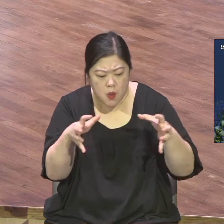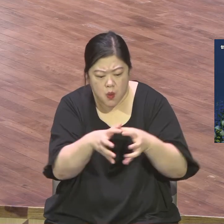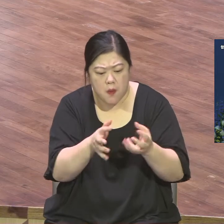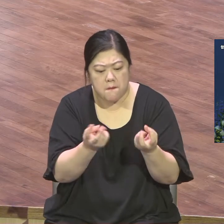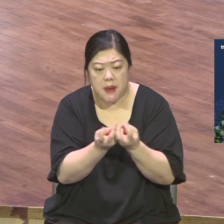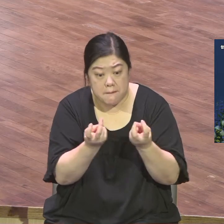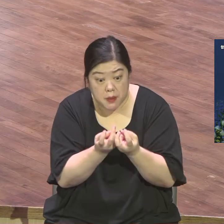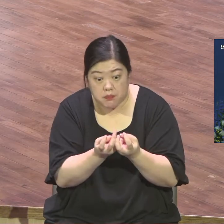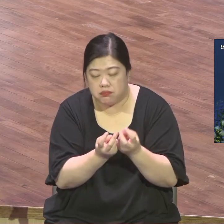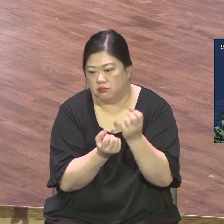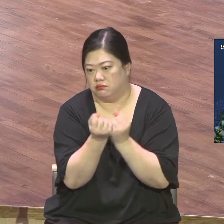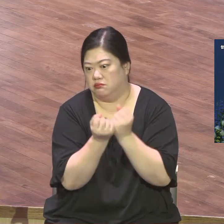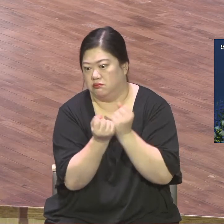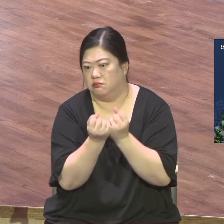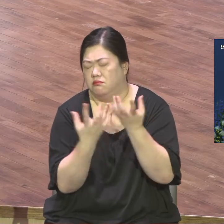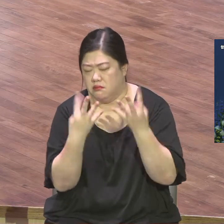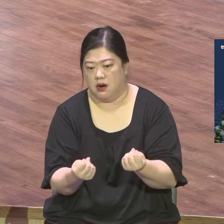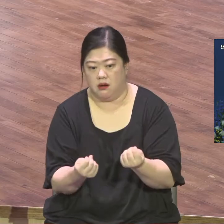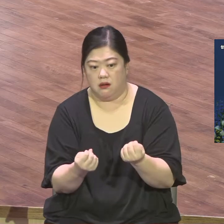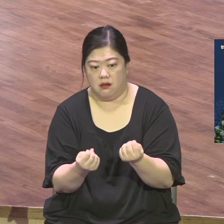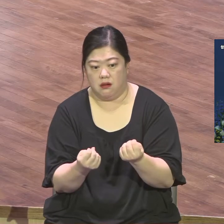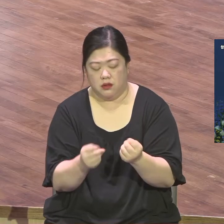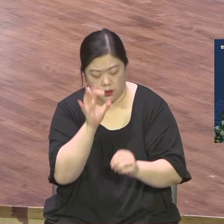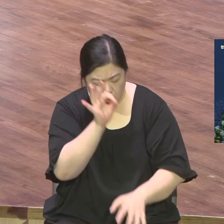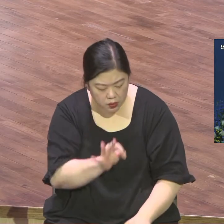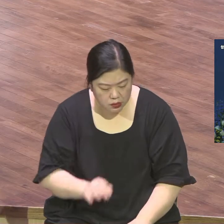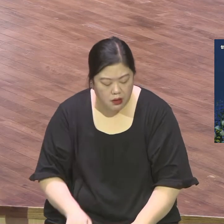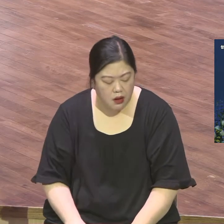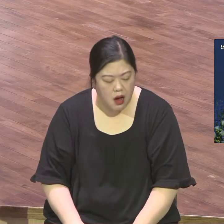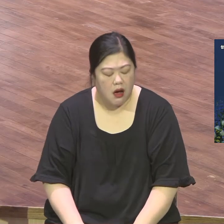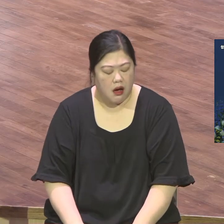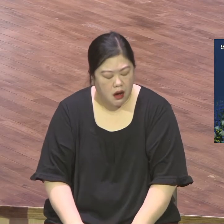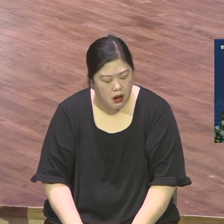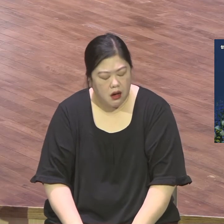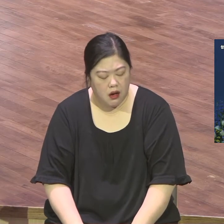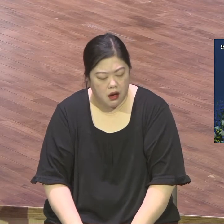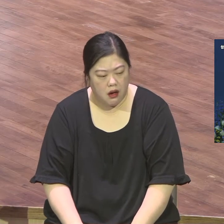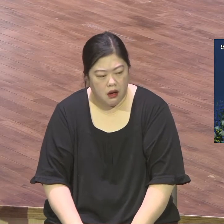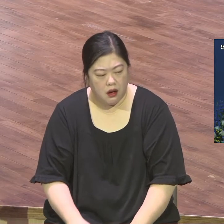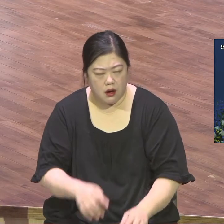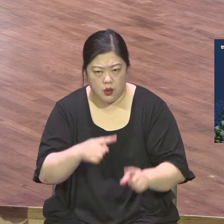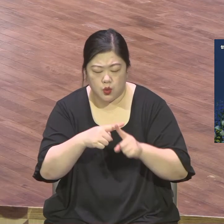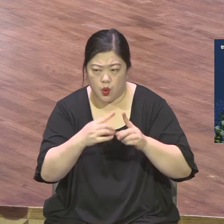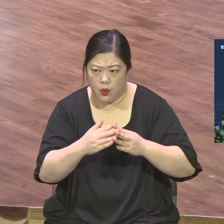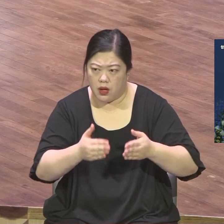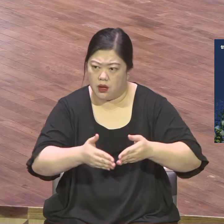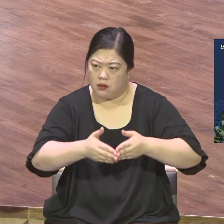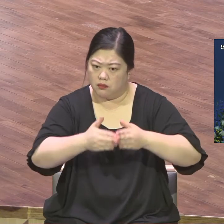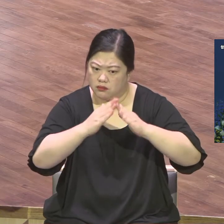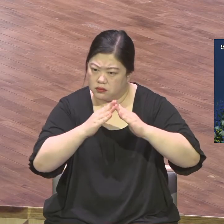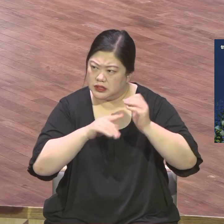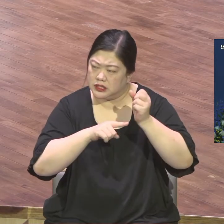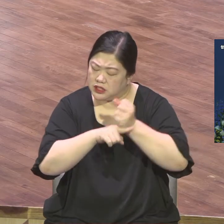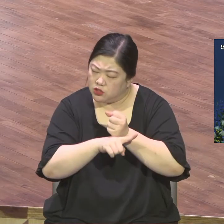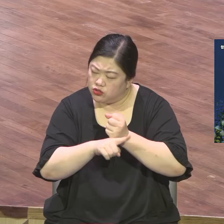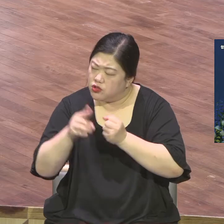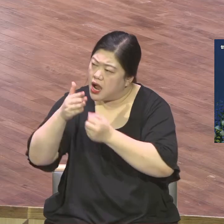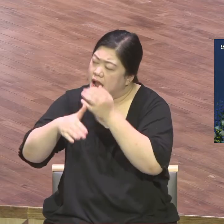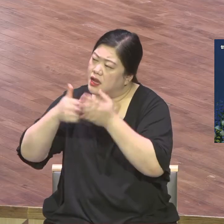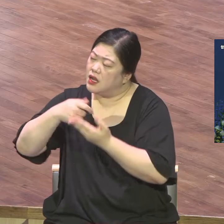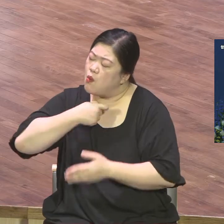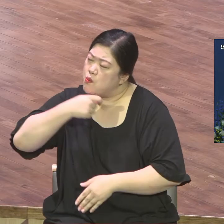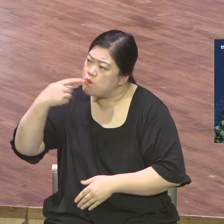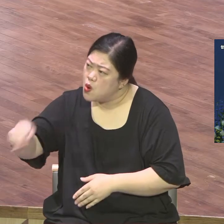담겨져 있어요. 한마디로 말하면 교회를 향한 하나님의 뜻과 계획이 무엇인지 그 핵심이 담겨져